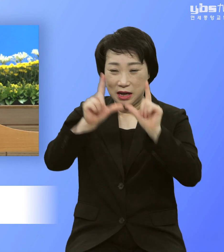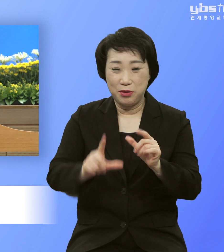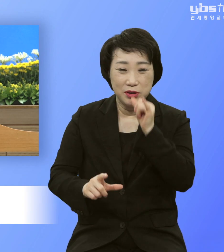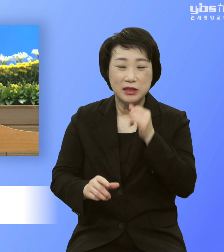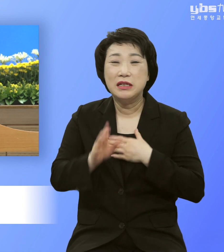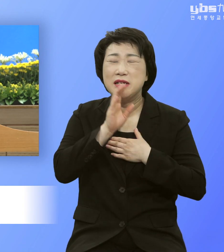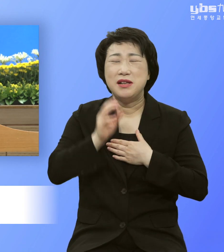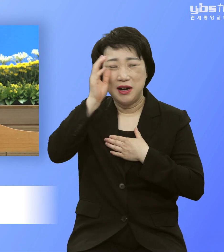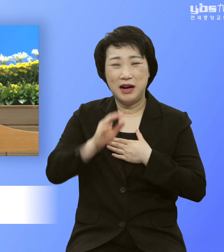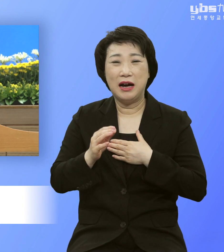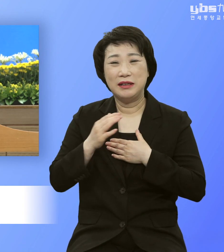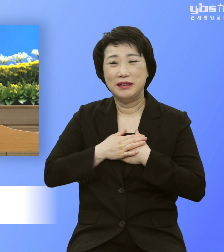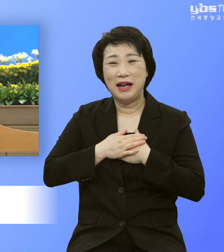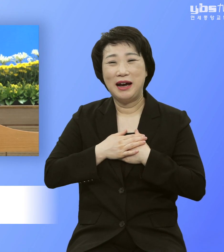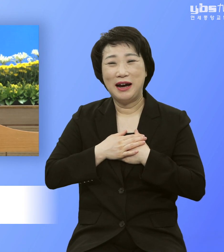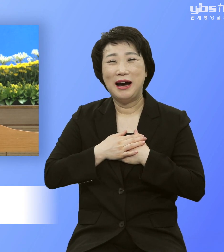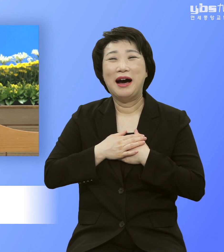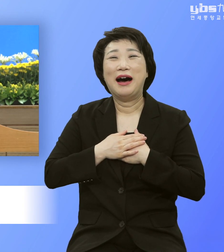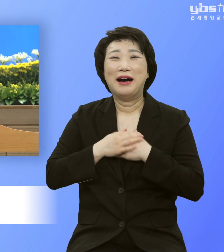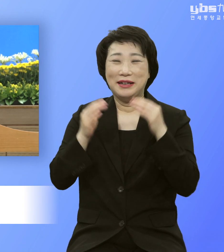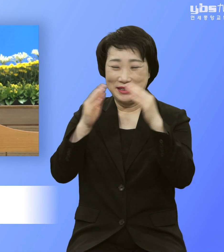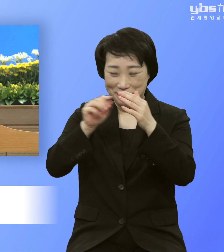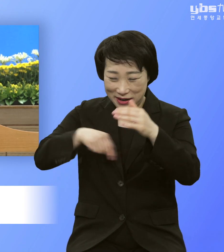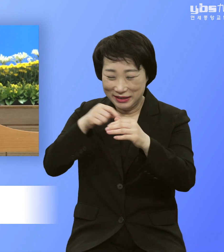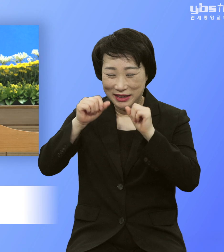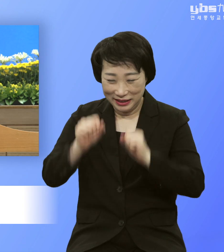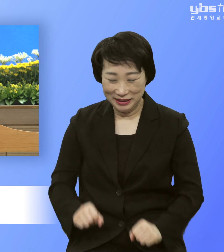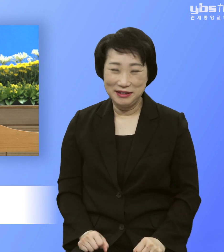있는 신령한 아지트에 있다 이 말입니다.